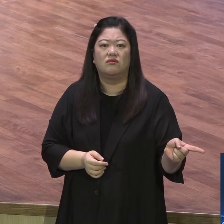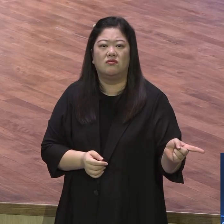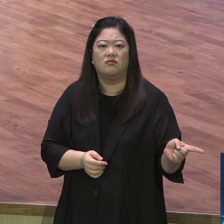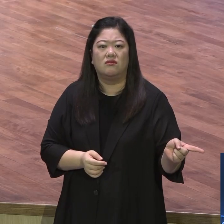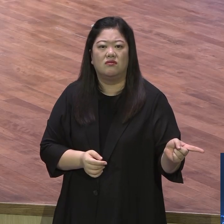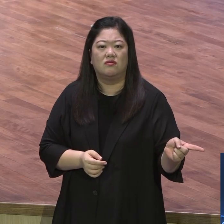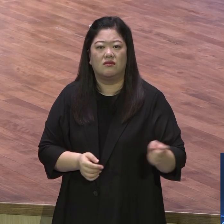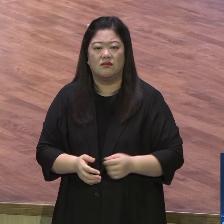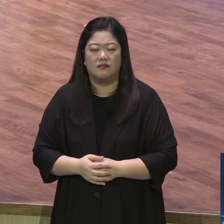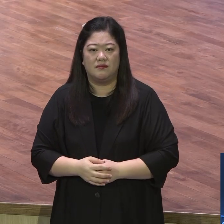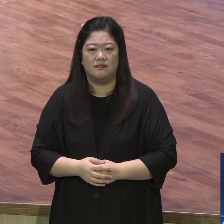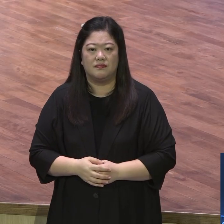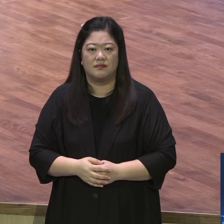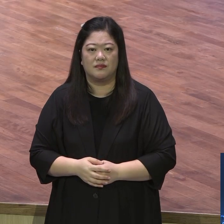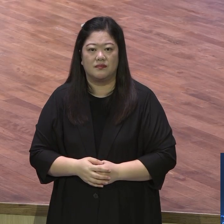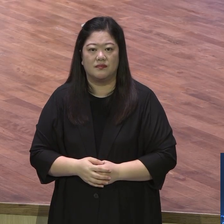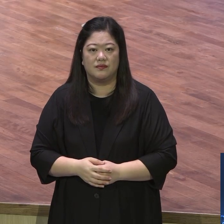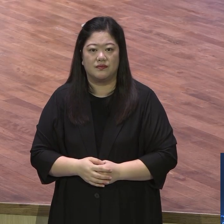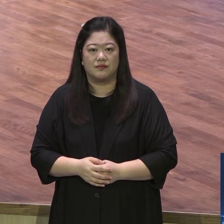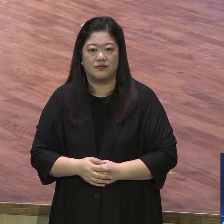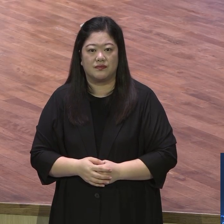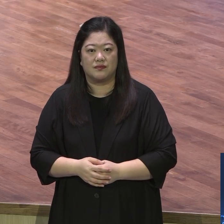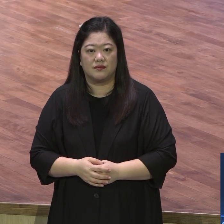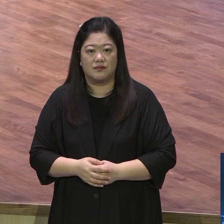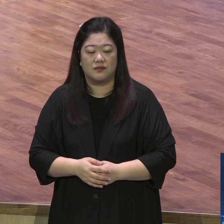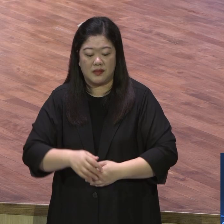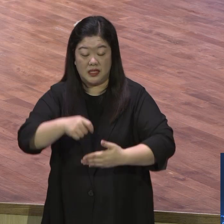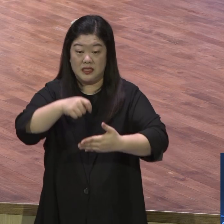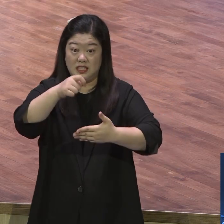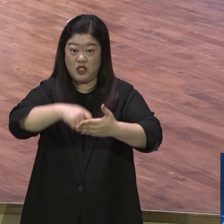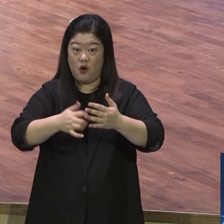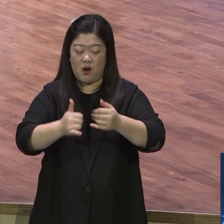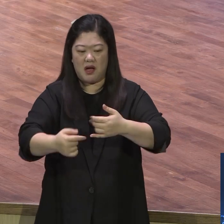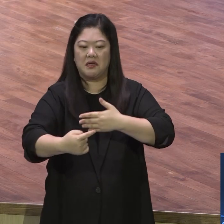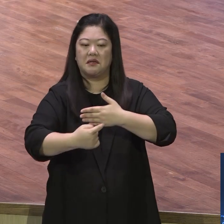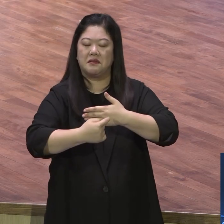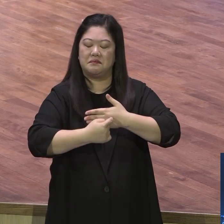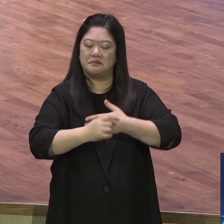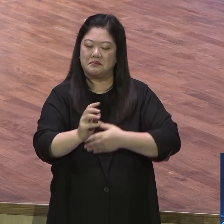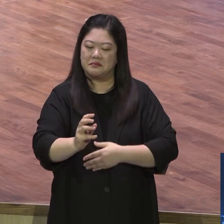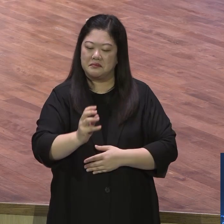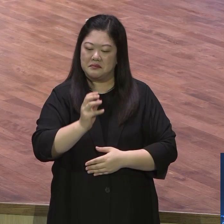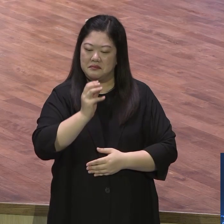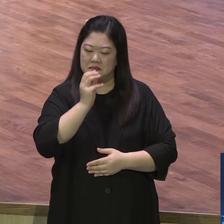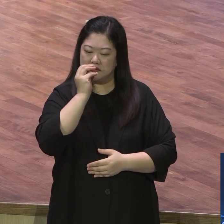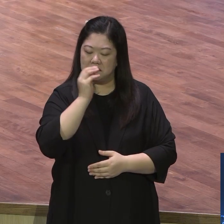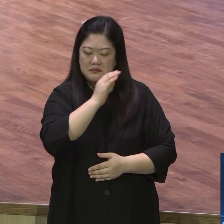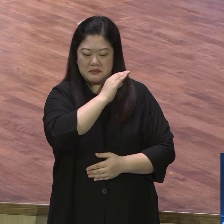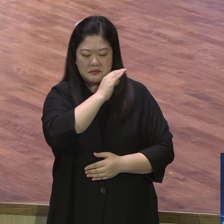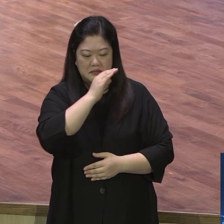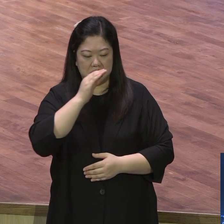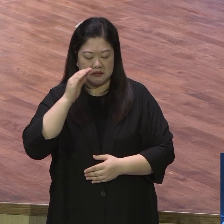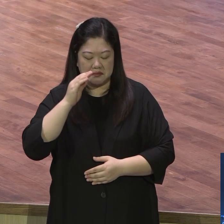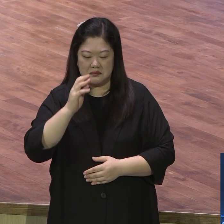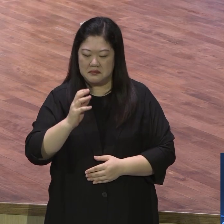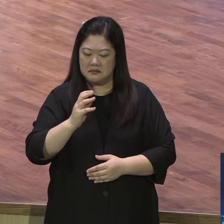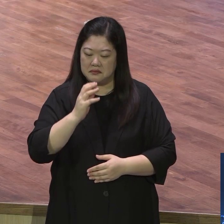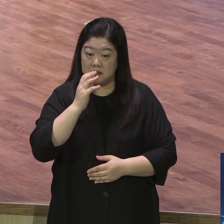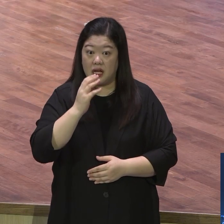이들은 육신은 멀쩡하지만 지금 이들은요 영적 완전 증풍병에 걸리는 상태